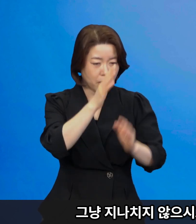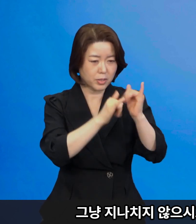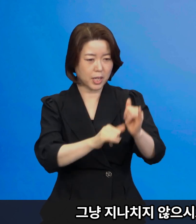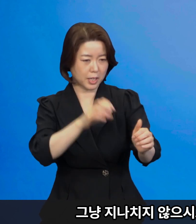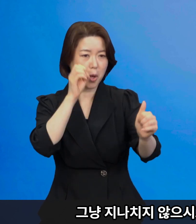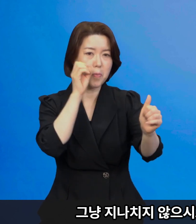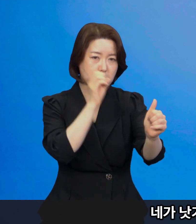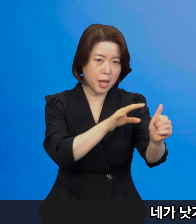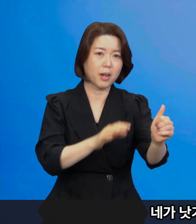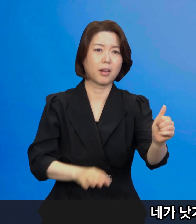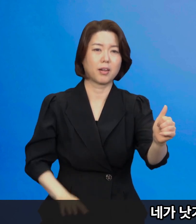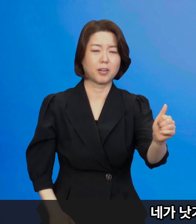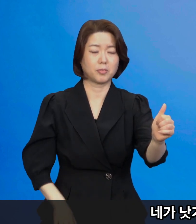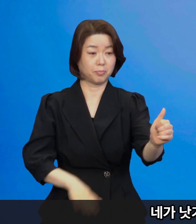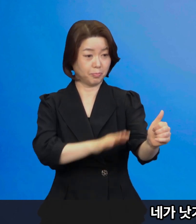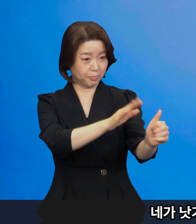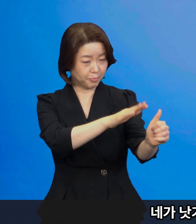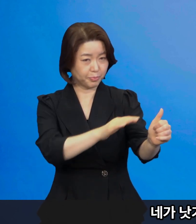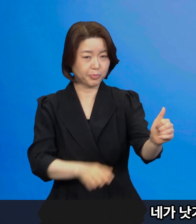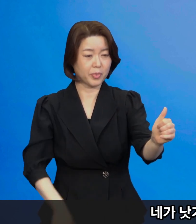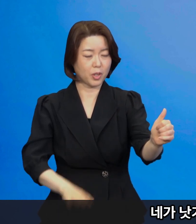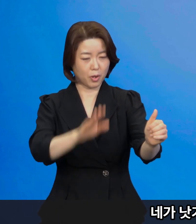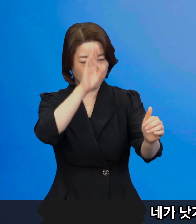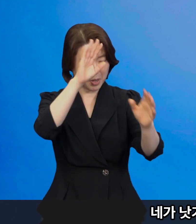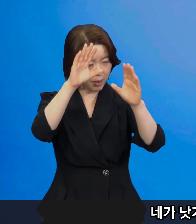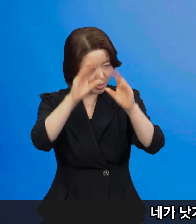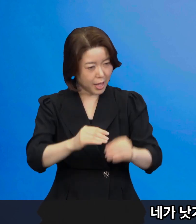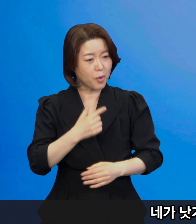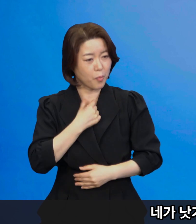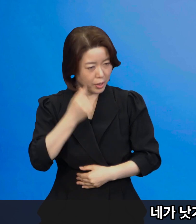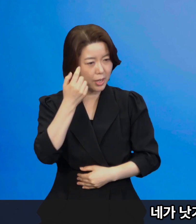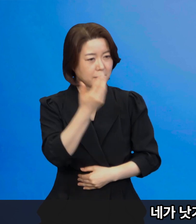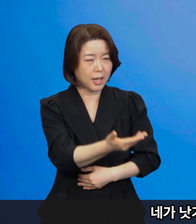말씀하십니다. 내가 낫기를 원하느냐?